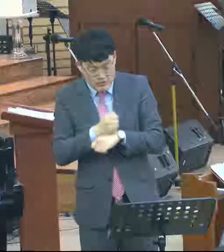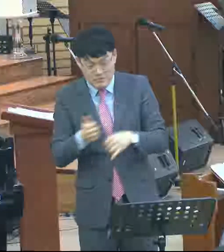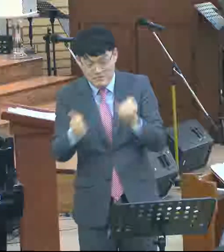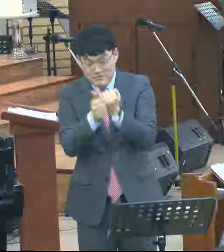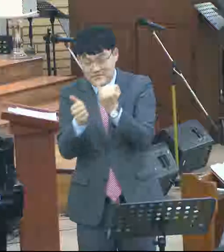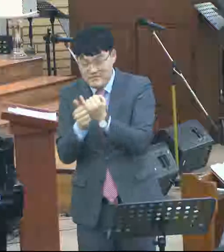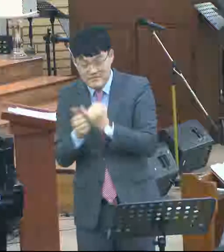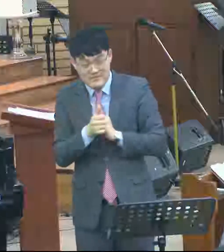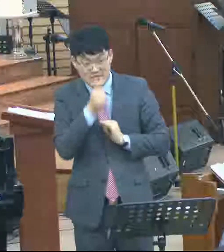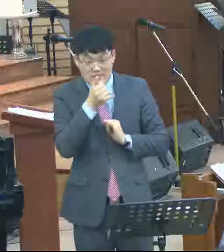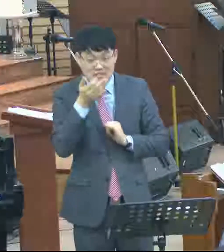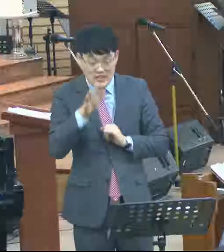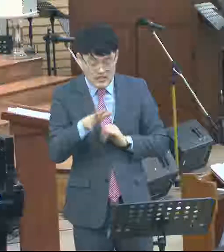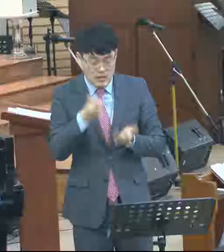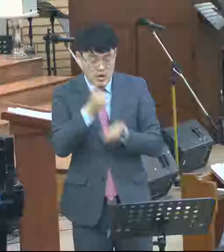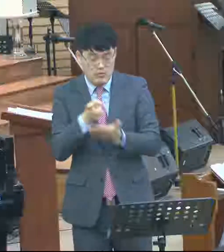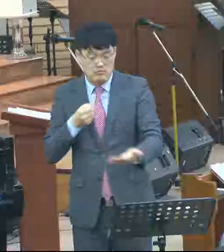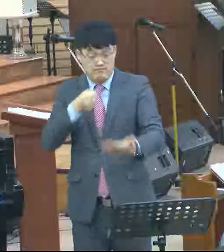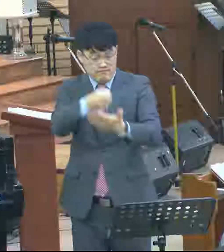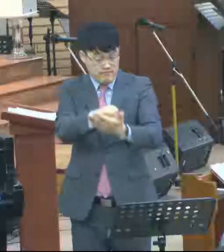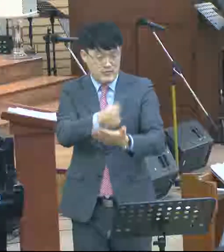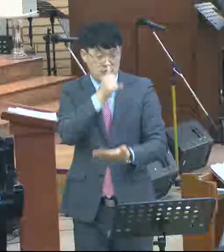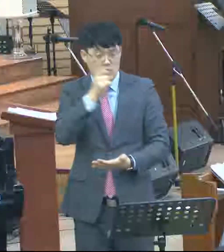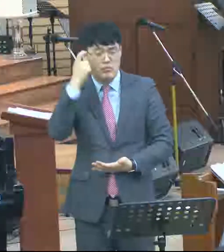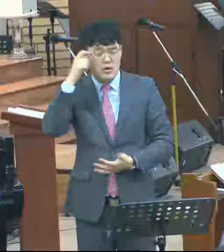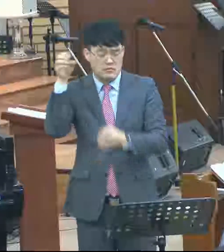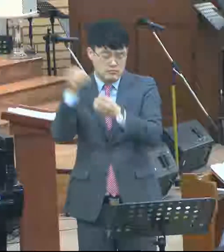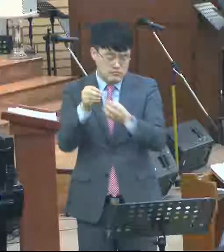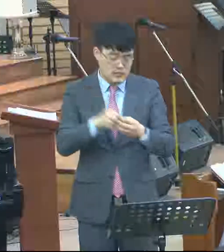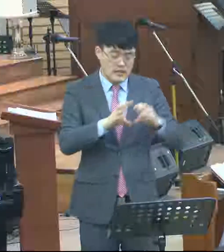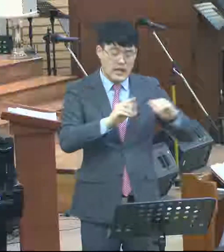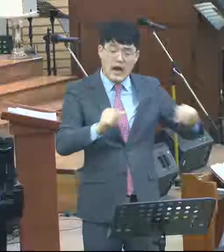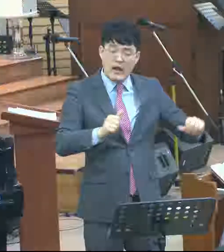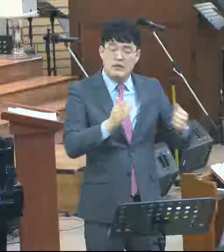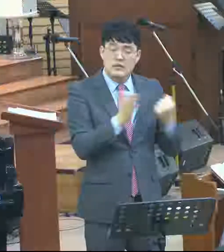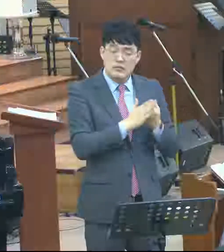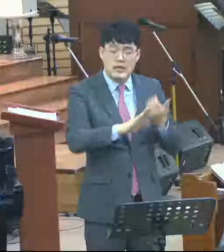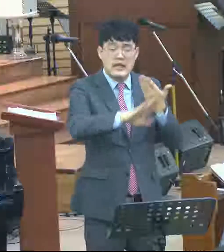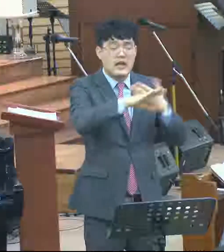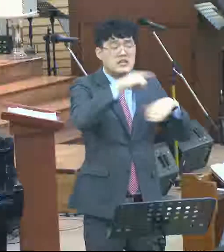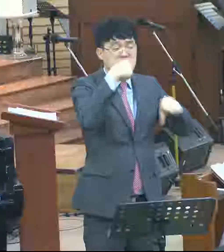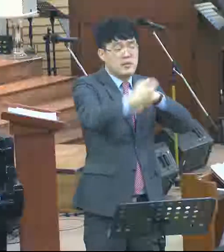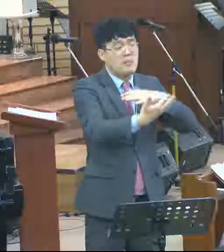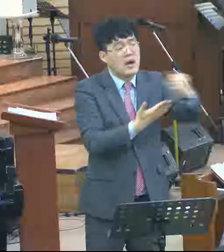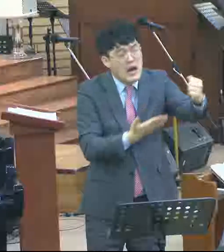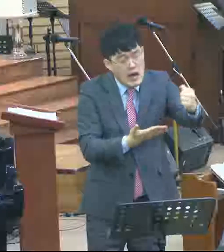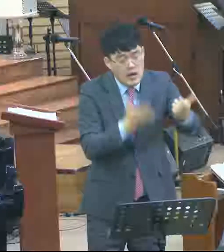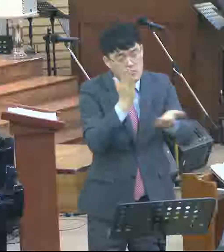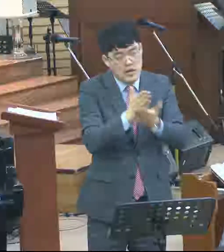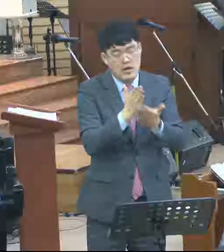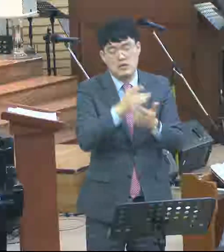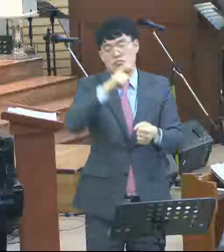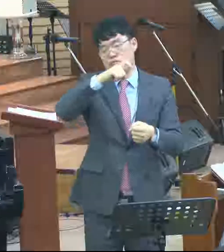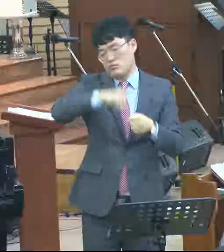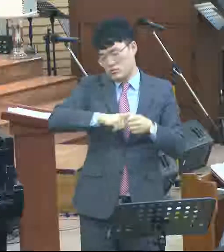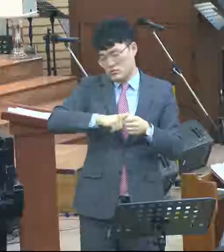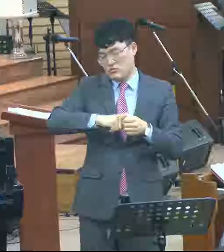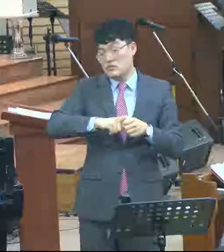유산 때문에 땅 때문에 멀리 시집가지 못하게 하는 거예요. 지금으로 봐서는 이게 너무 억압한다는 생각을 가질